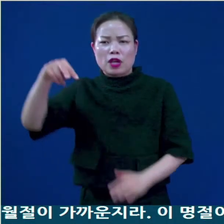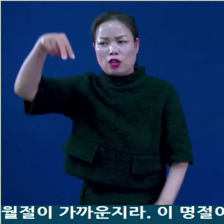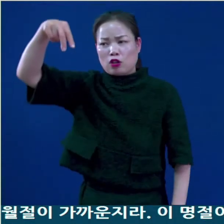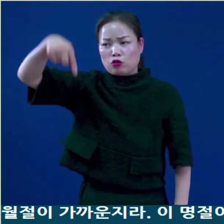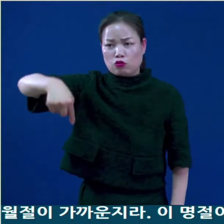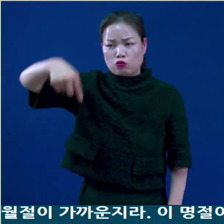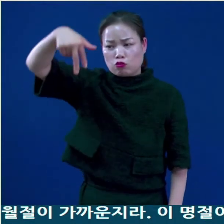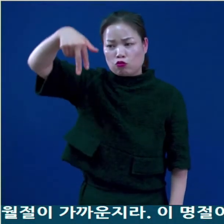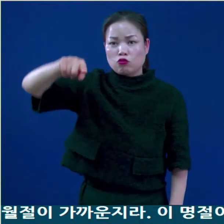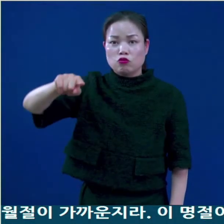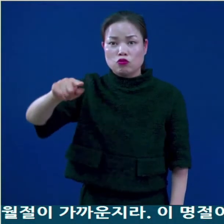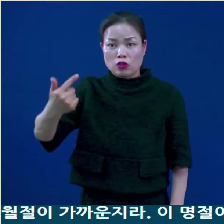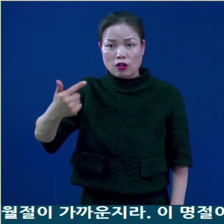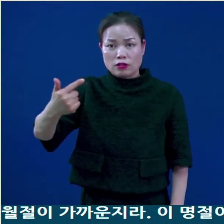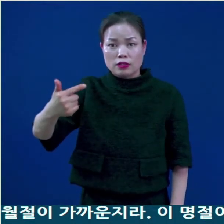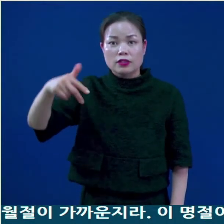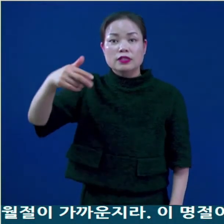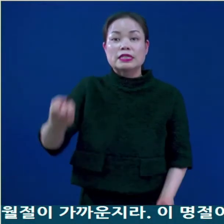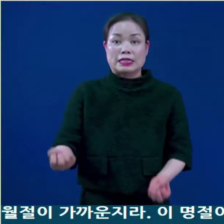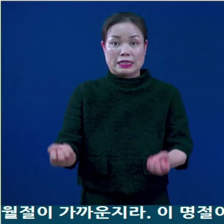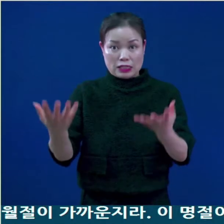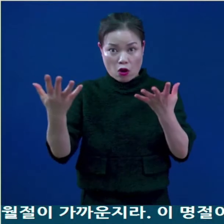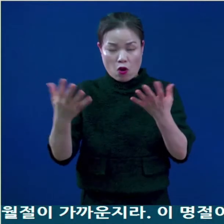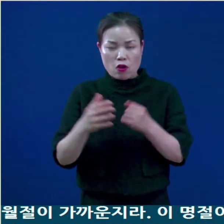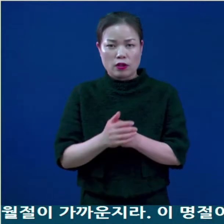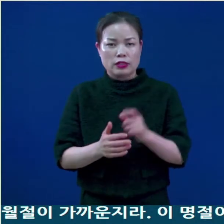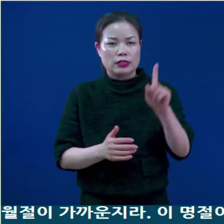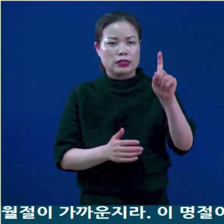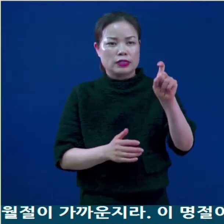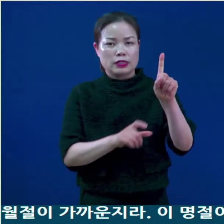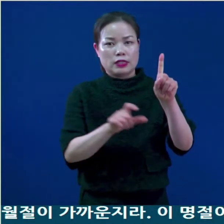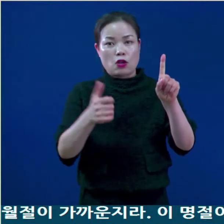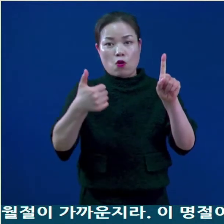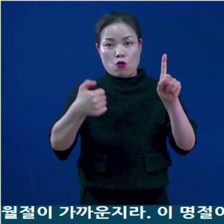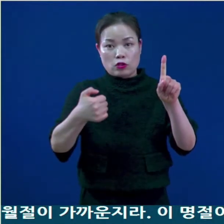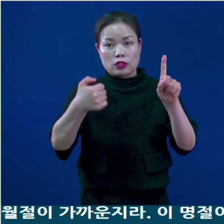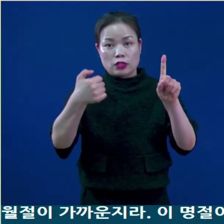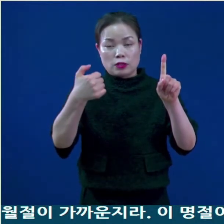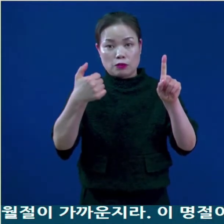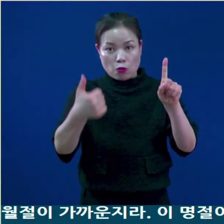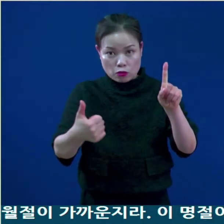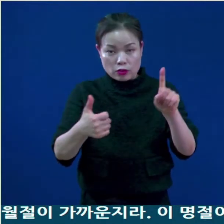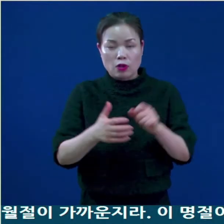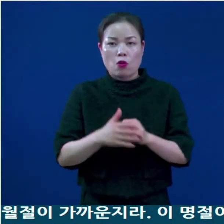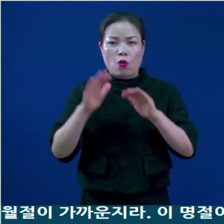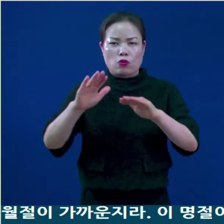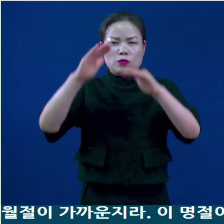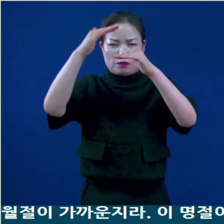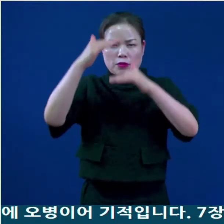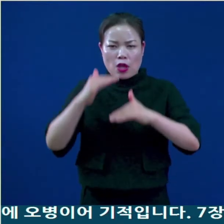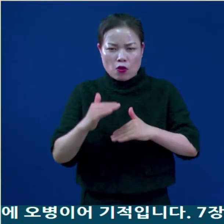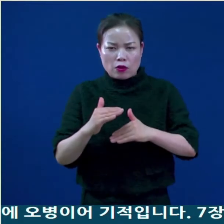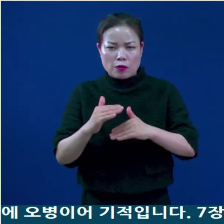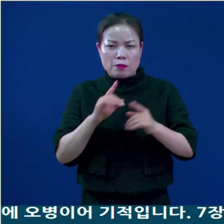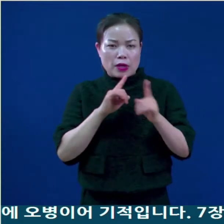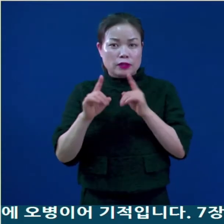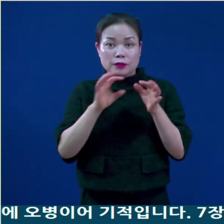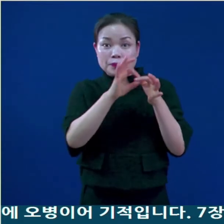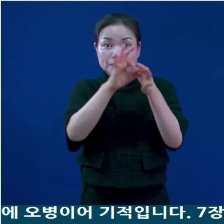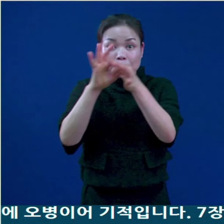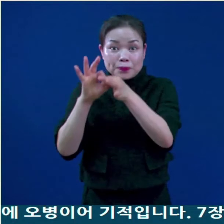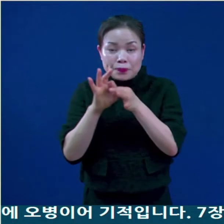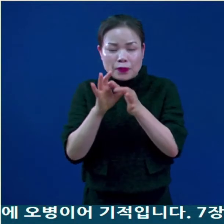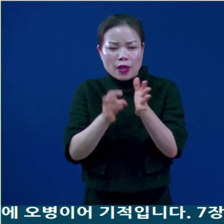겨울이라. 수전절도 한번 지내시고요. 그 다음 11장 55절 이제 오늘 말씀하고도 계속